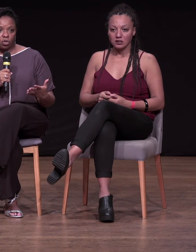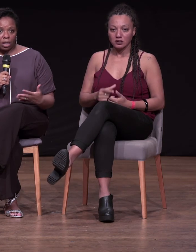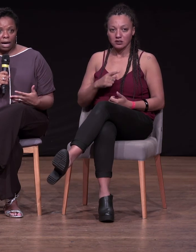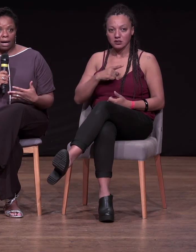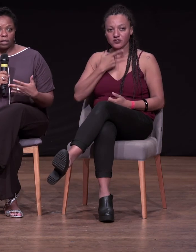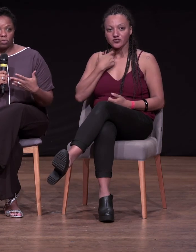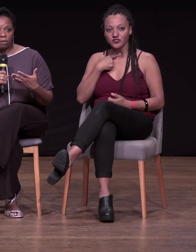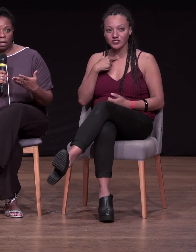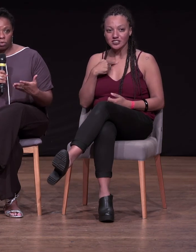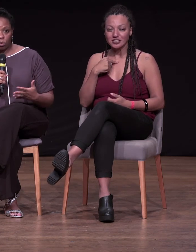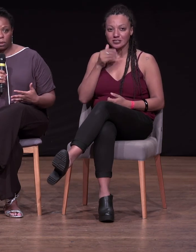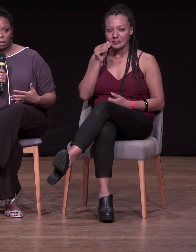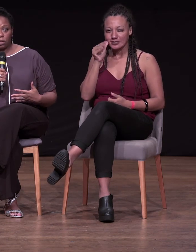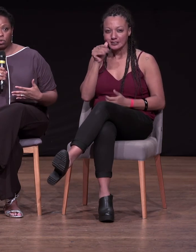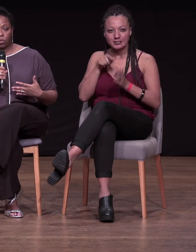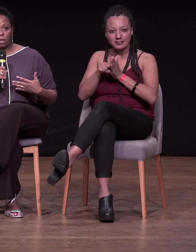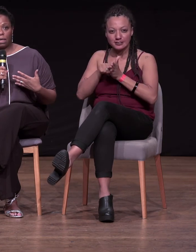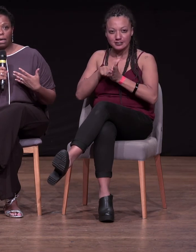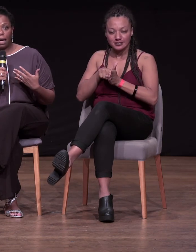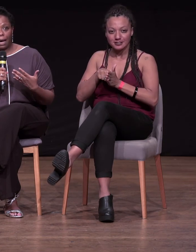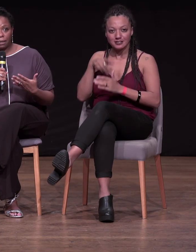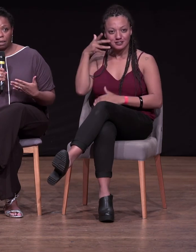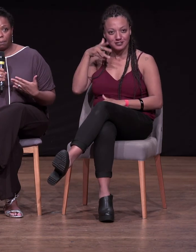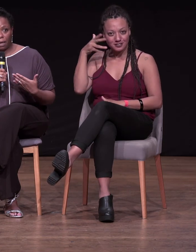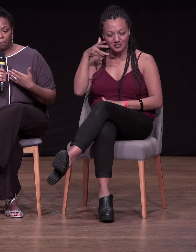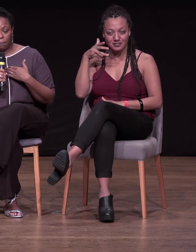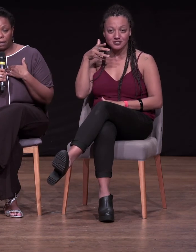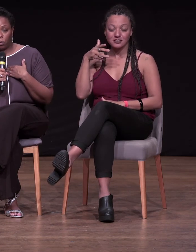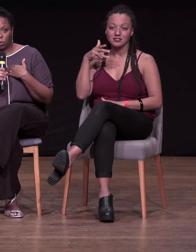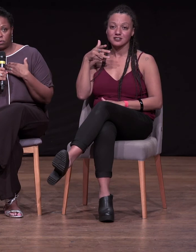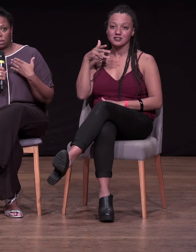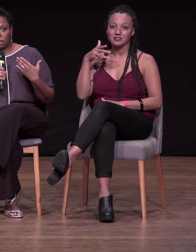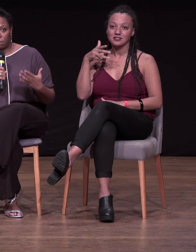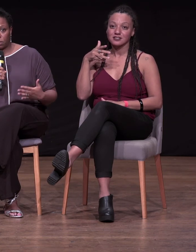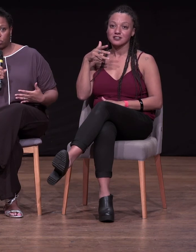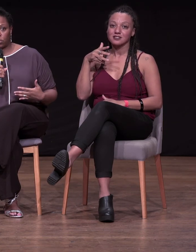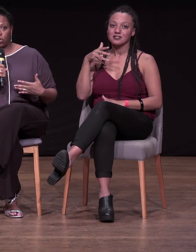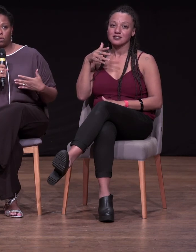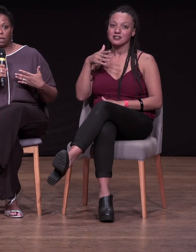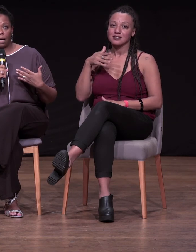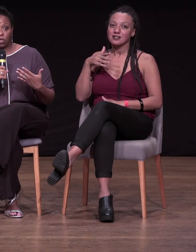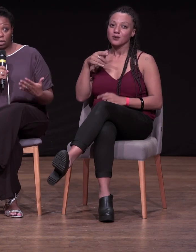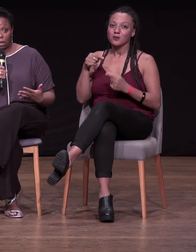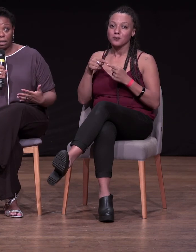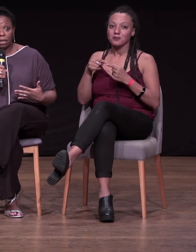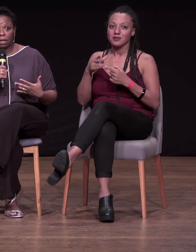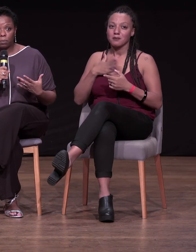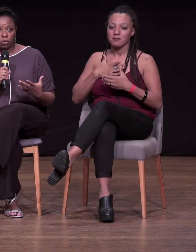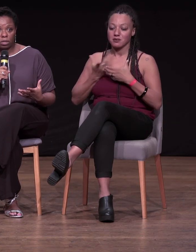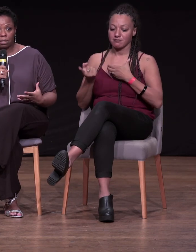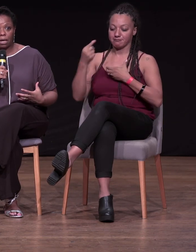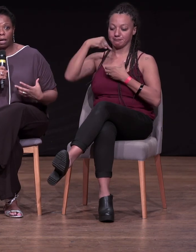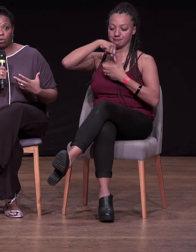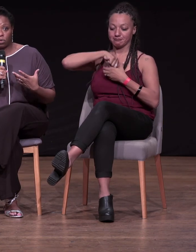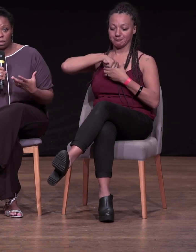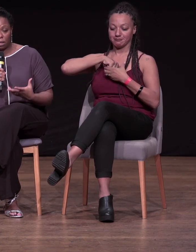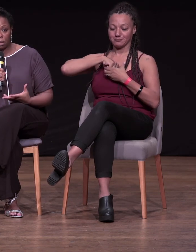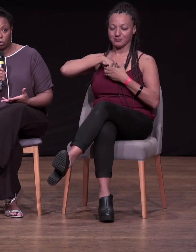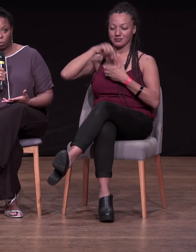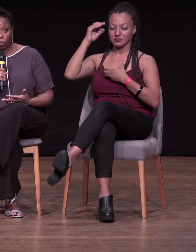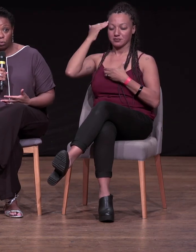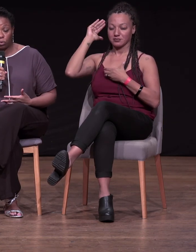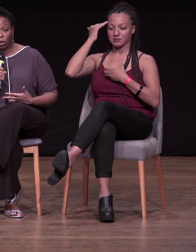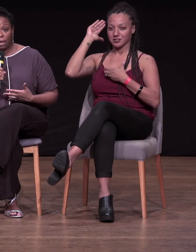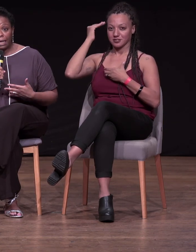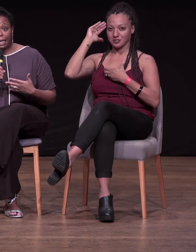de investigar e de falar sobre isso, que é também, do ponto de vista da minha subjetividade, entender, processar, conseguir